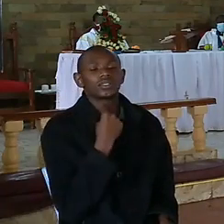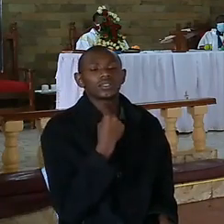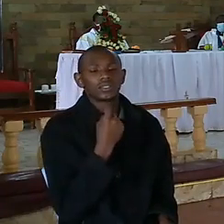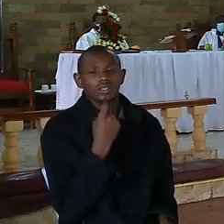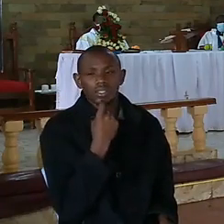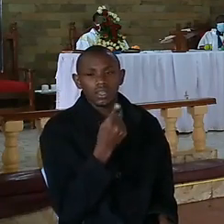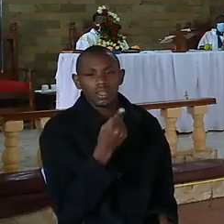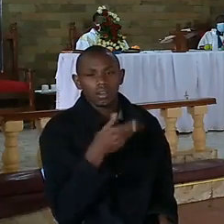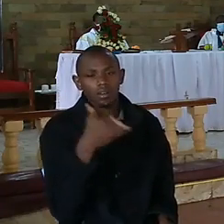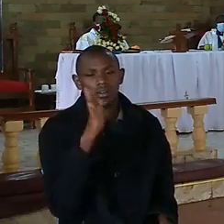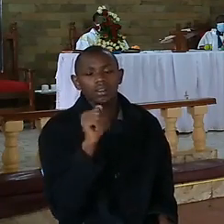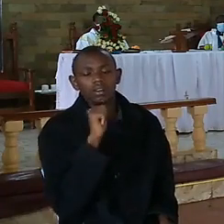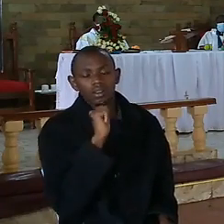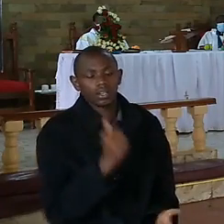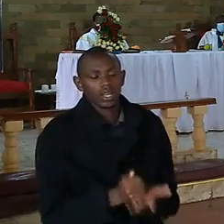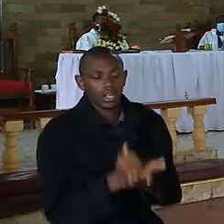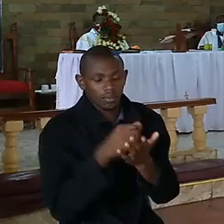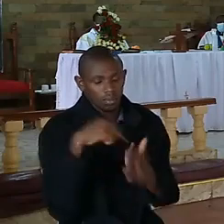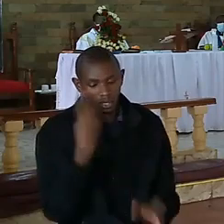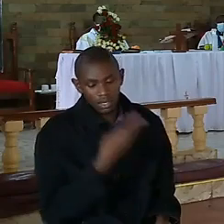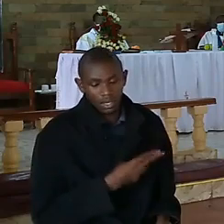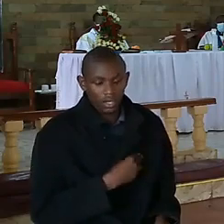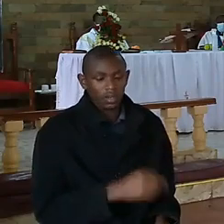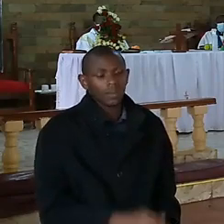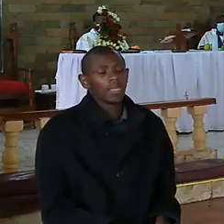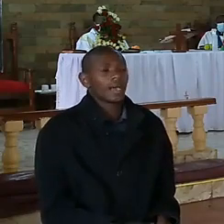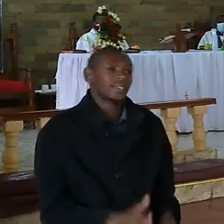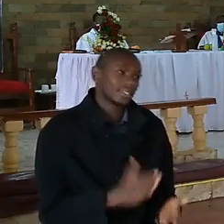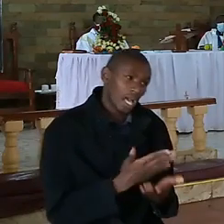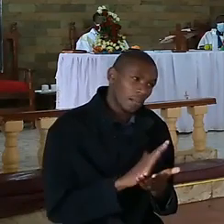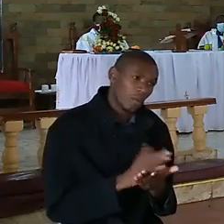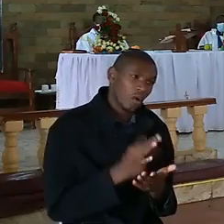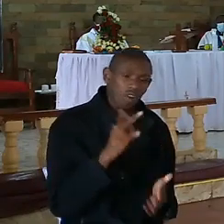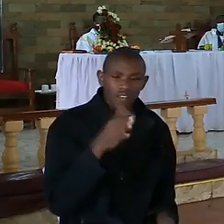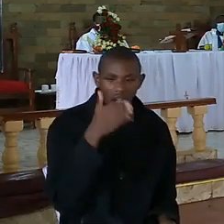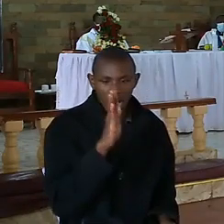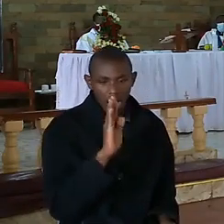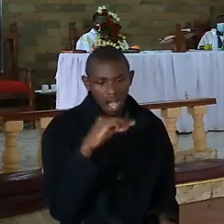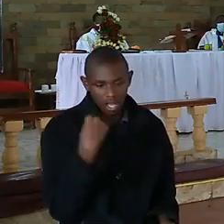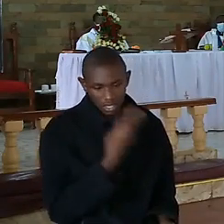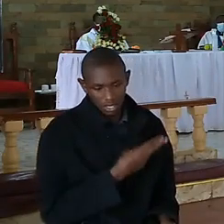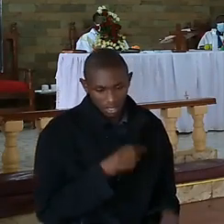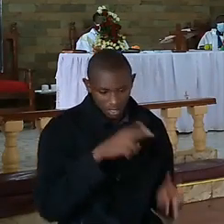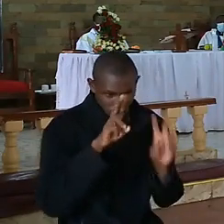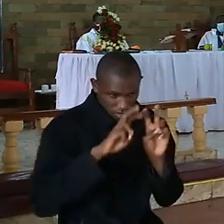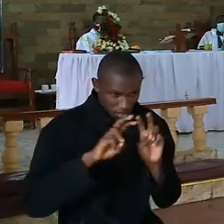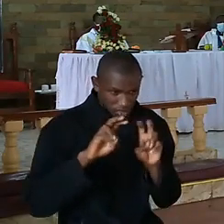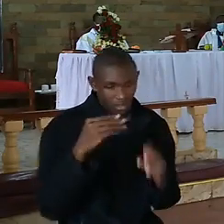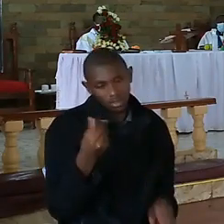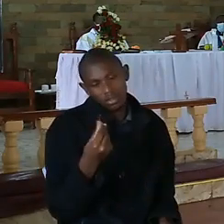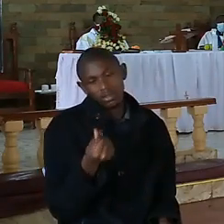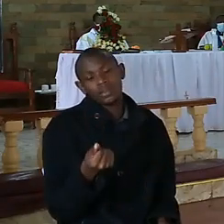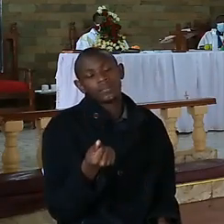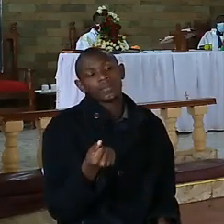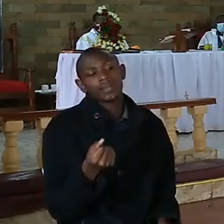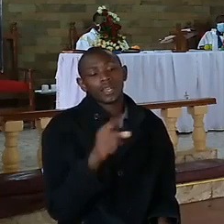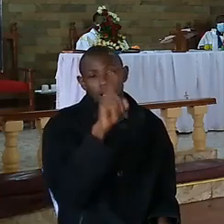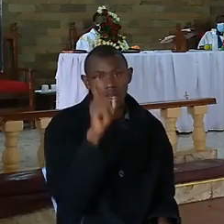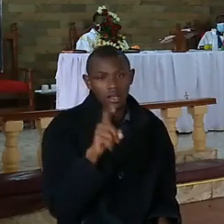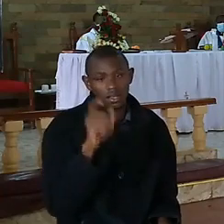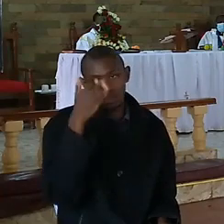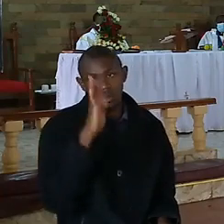gututeithia na tukiuga uguo ni kuri amwe aitu mangirora the financial status mabiriria kuria mwathani